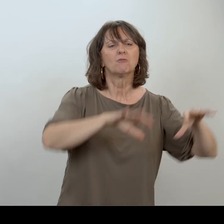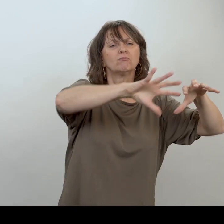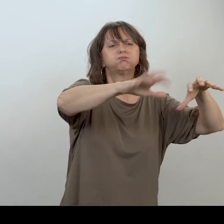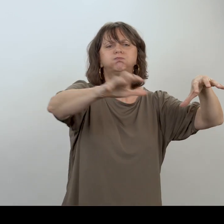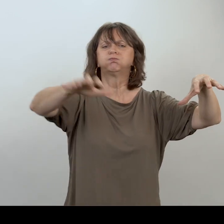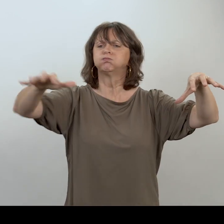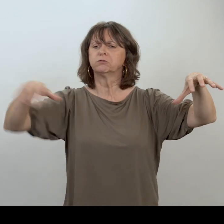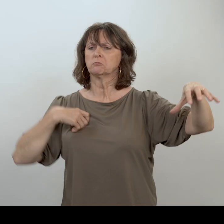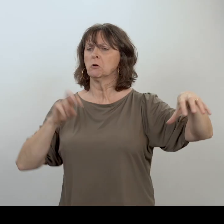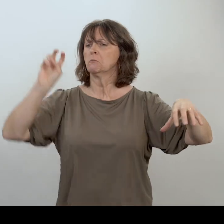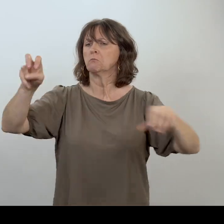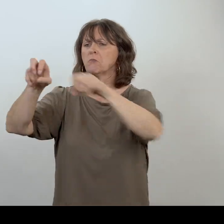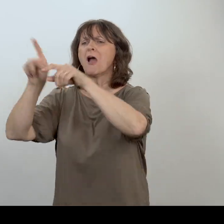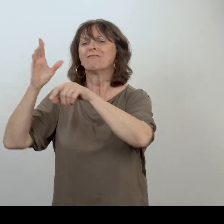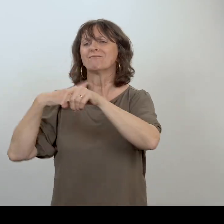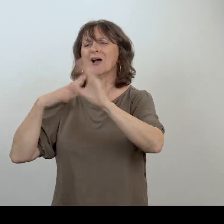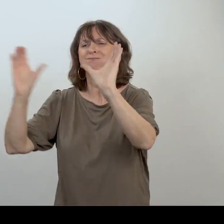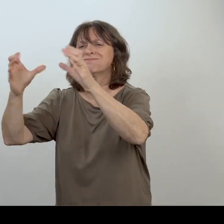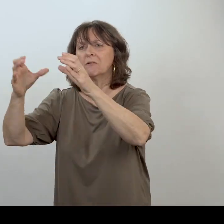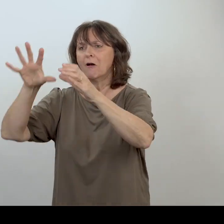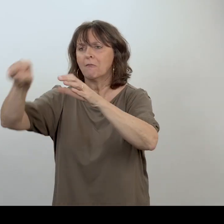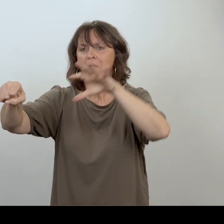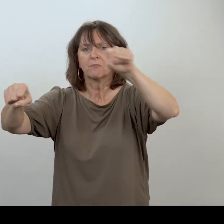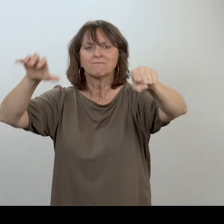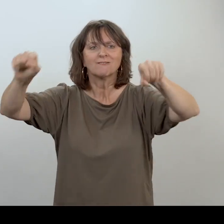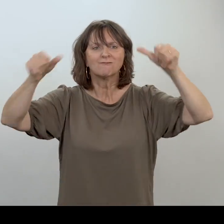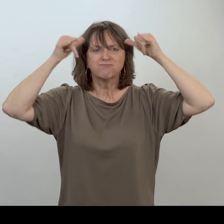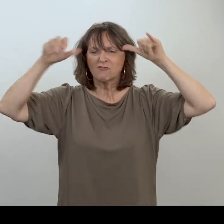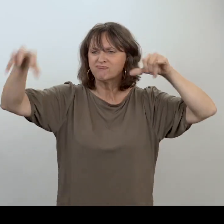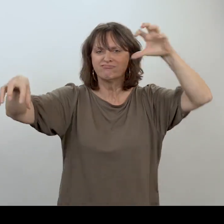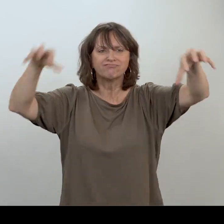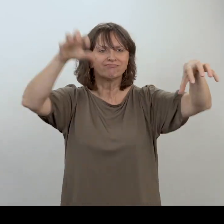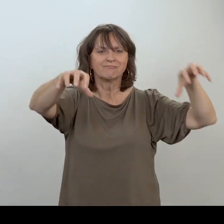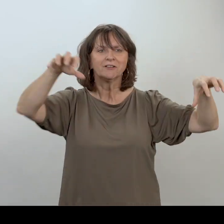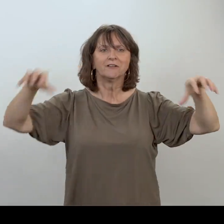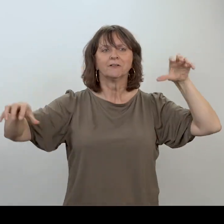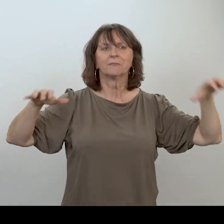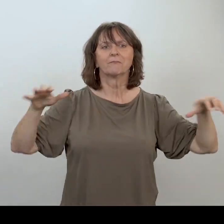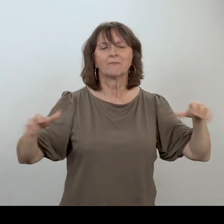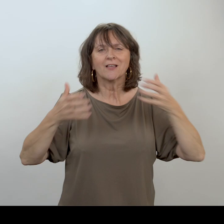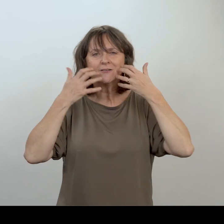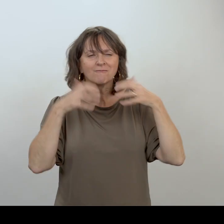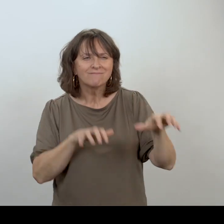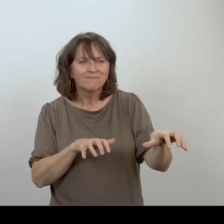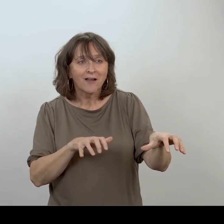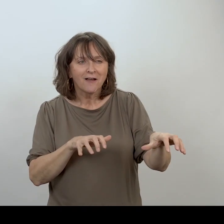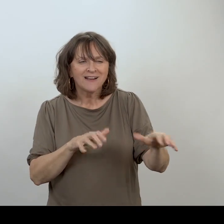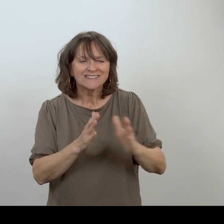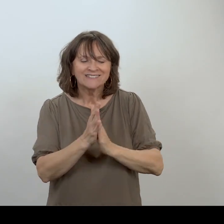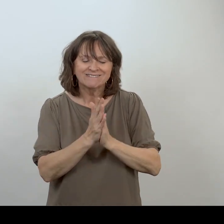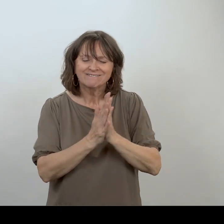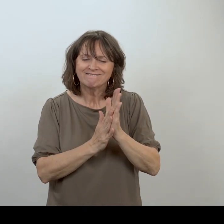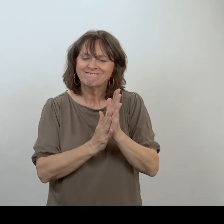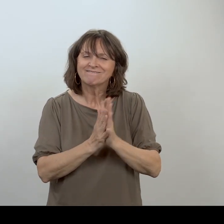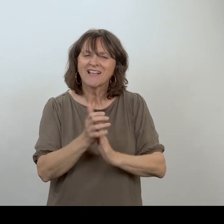collines environnantes. Bientôt, les buffles se répandirent sur autant de collines qu'il y avait de buffles. Quand